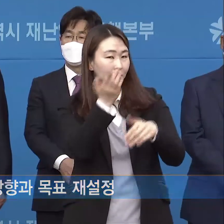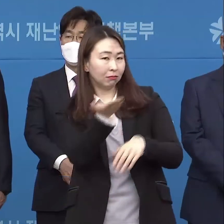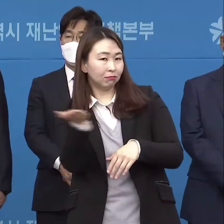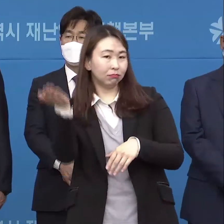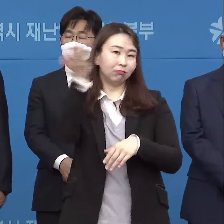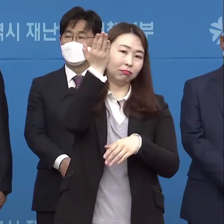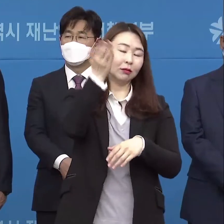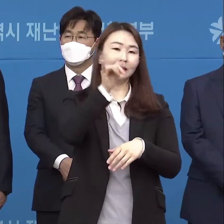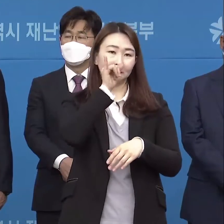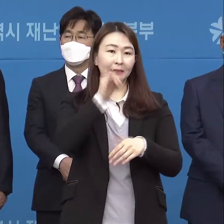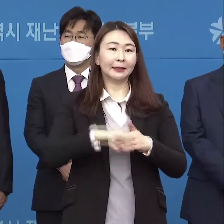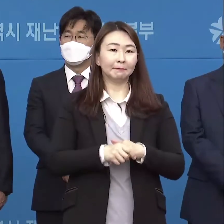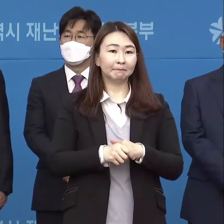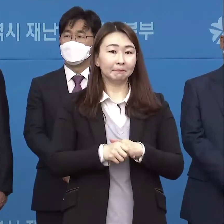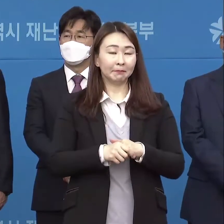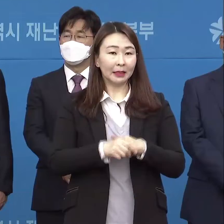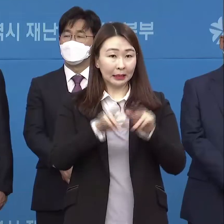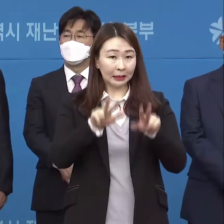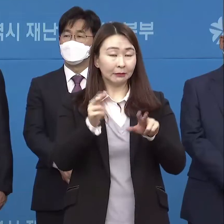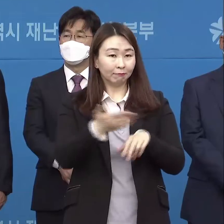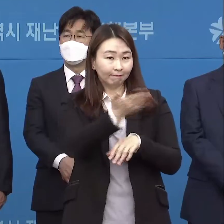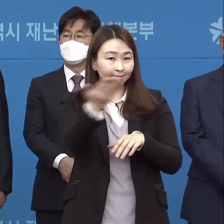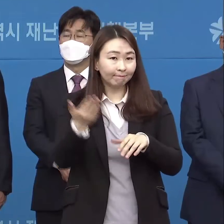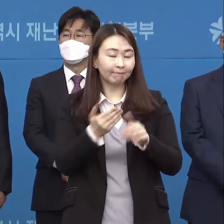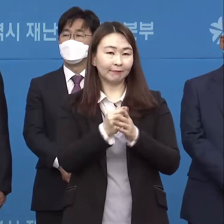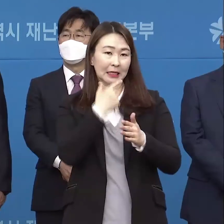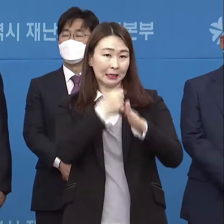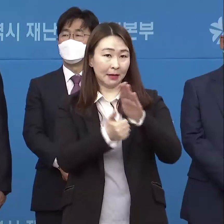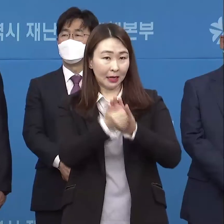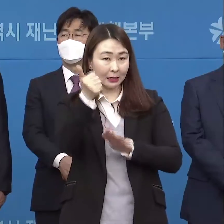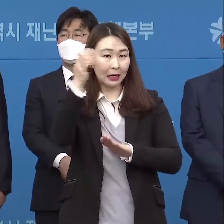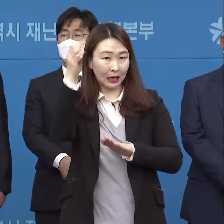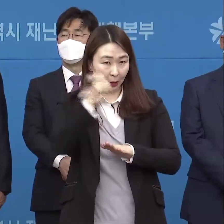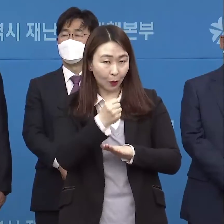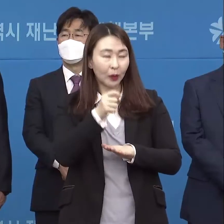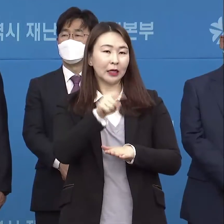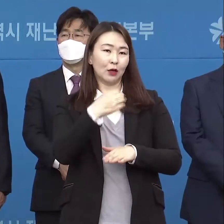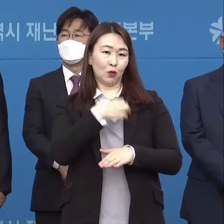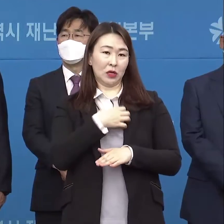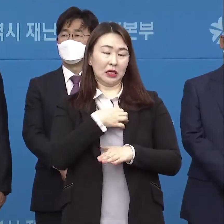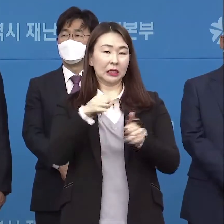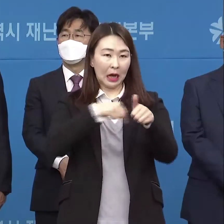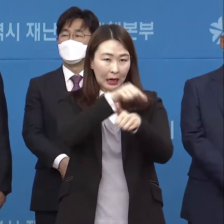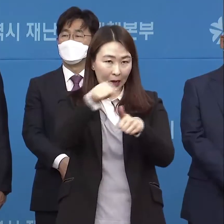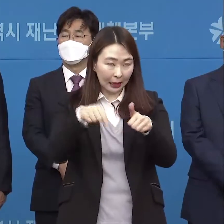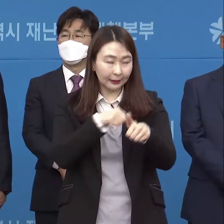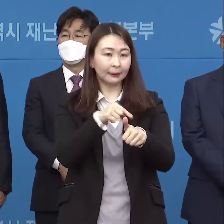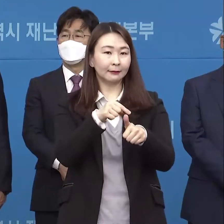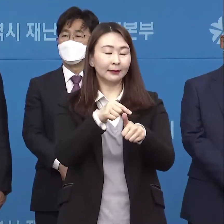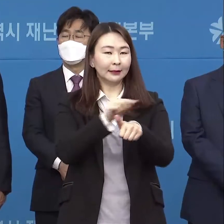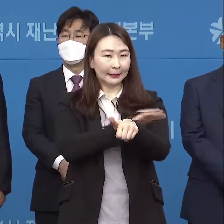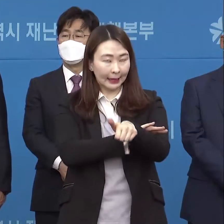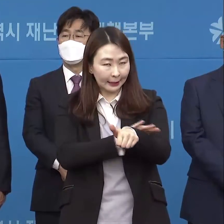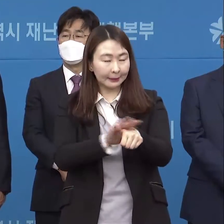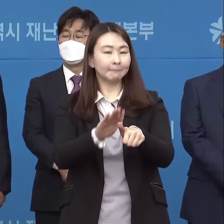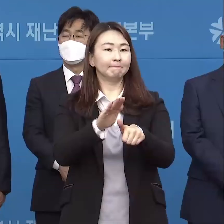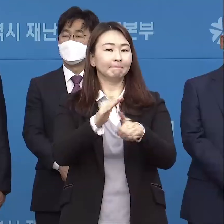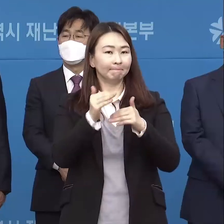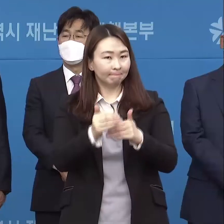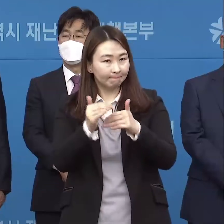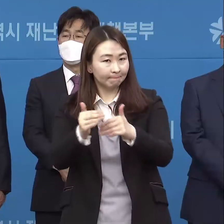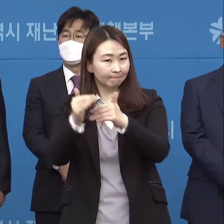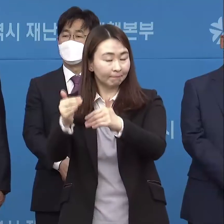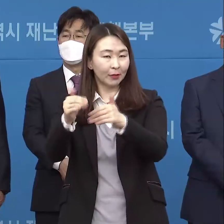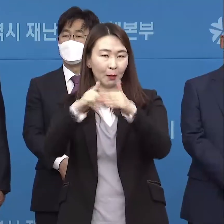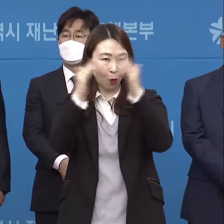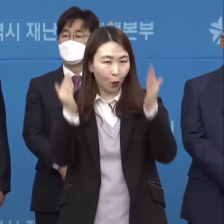되고 있습니다. 이제 우리는 희망으로 이 위기 상황을 하나 둘 그리고